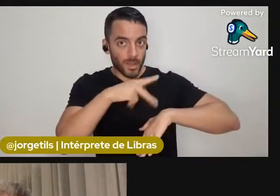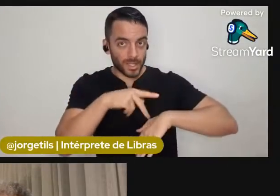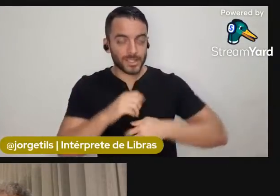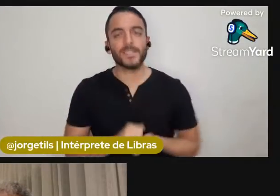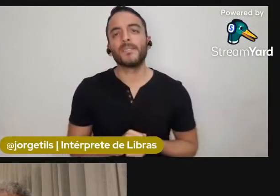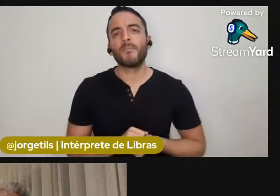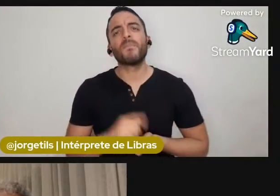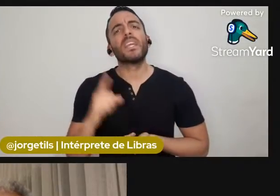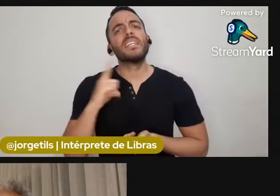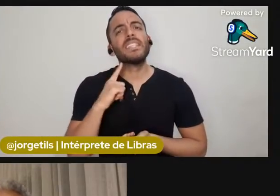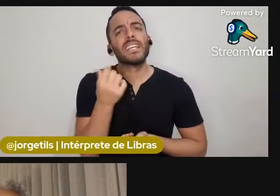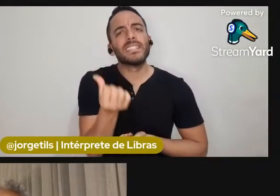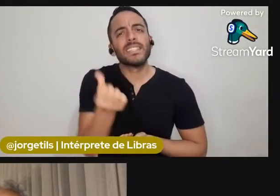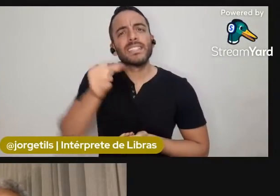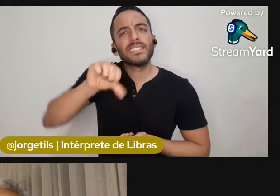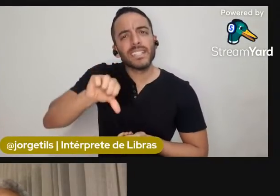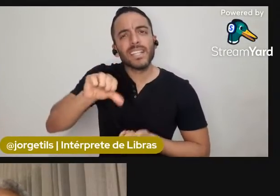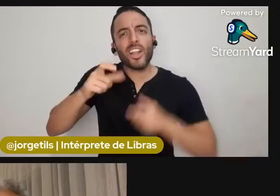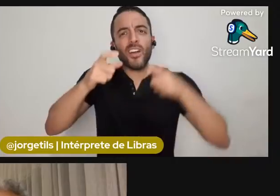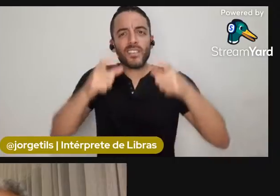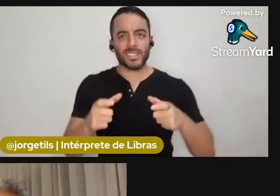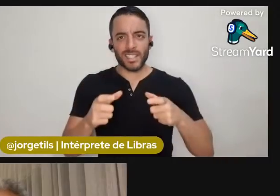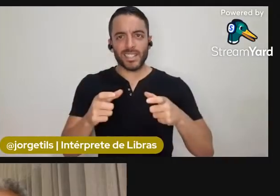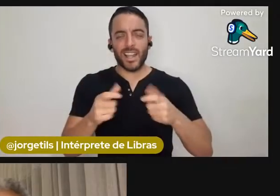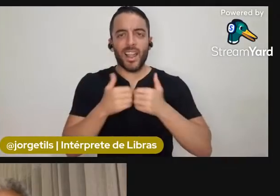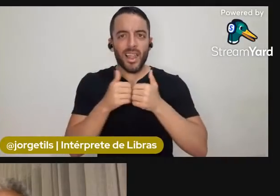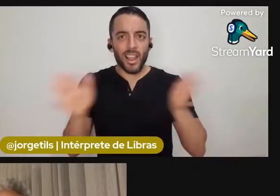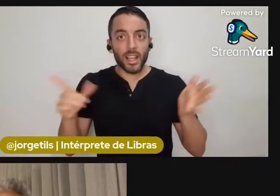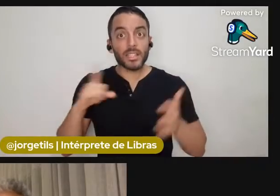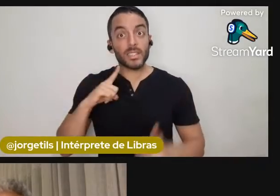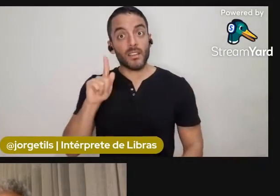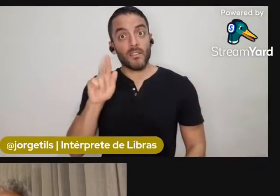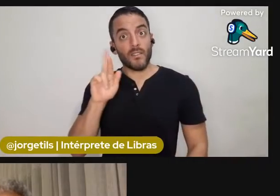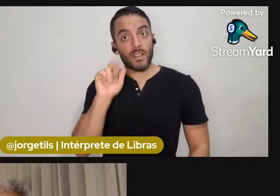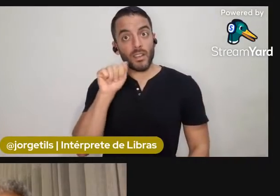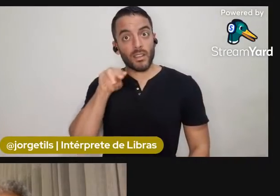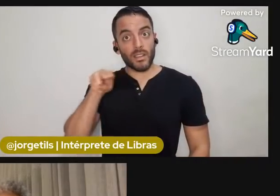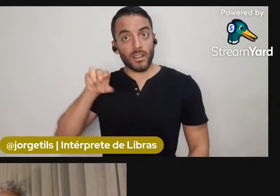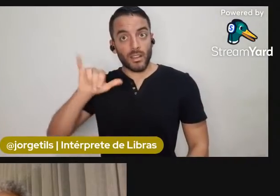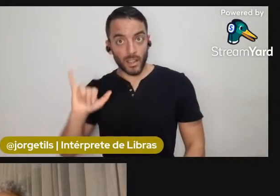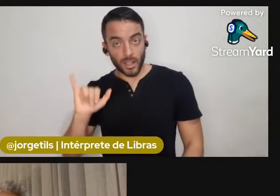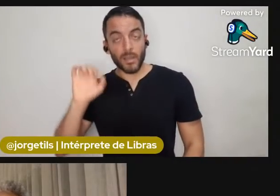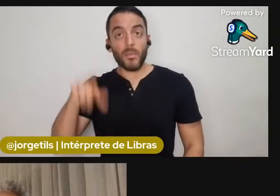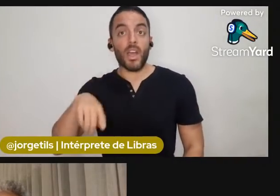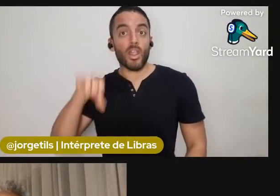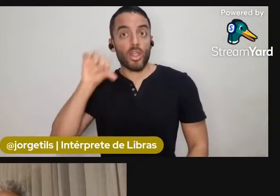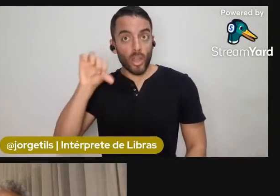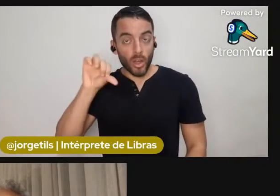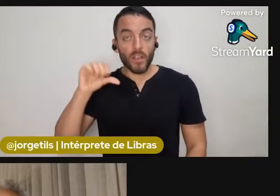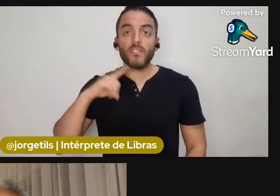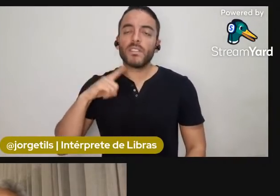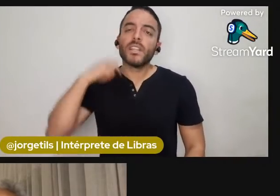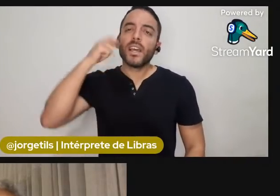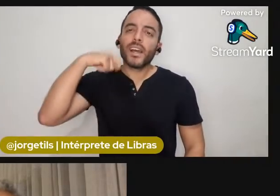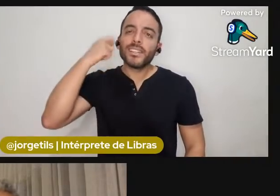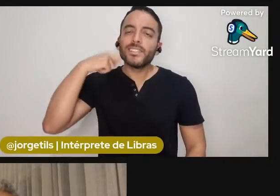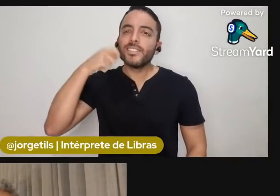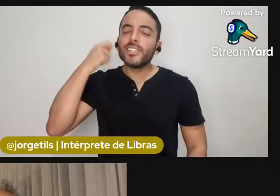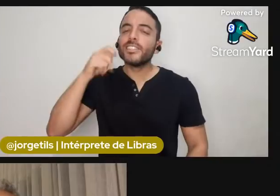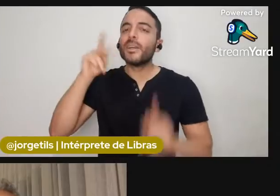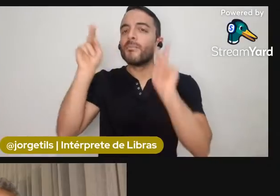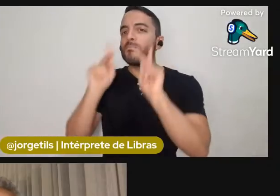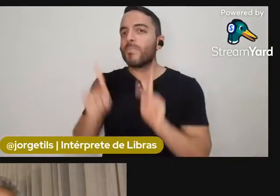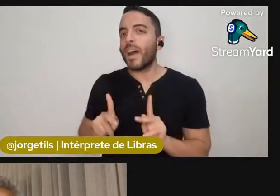álbuns lançados, teve 9 Grammy Awards, né? Além de títulos como Artista pela Paz da Unesco, Embaixador da